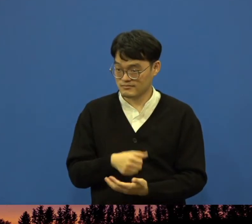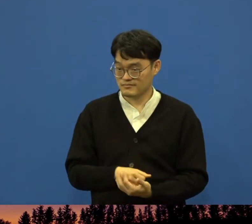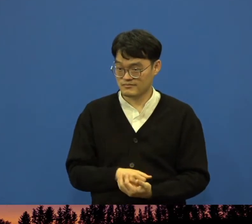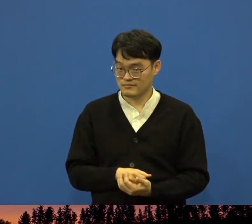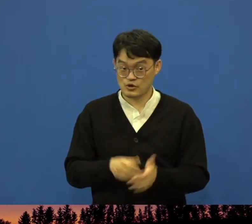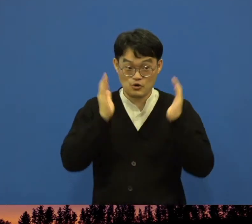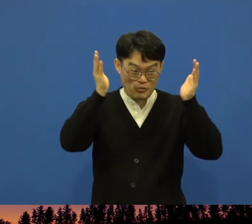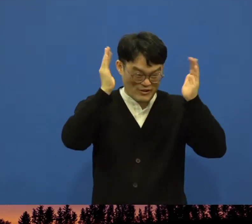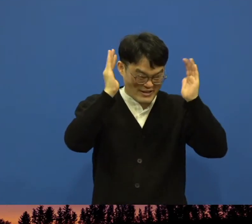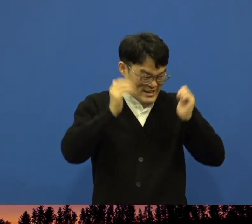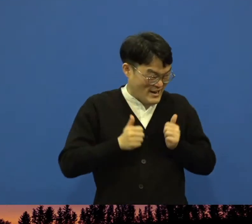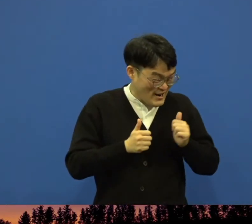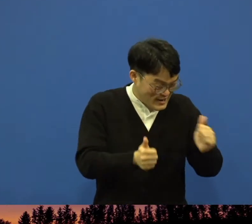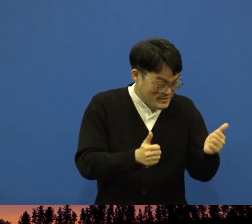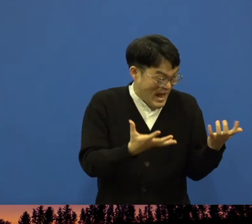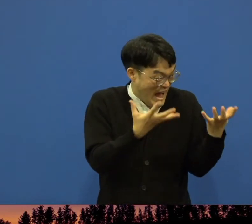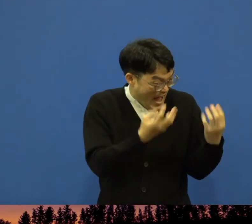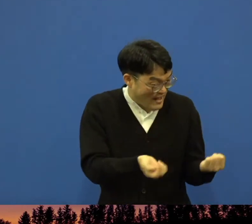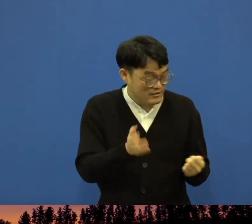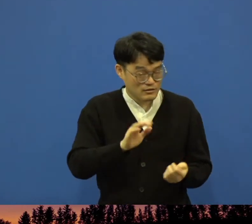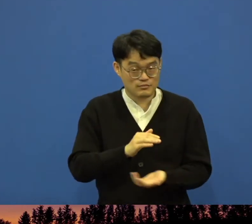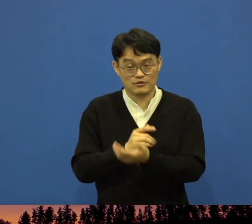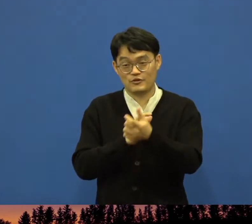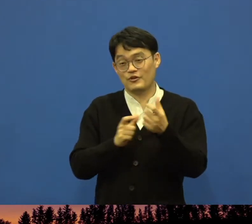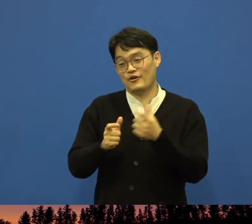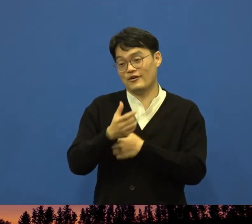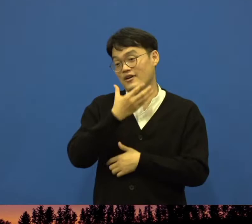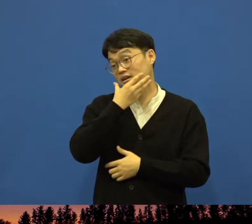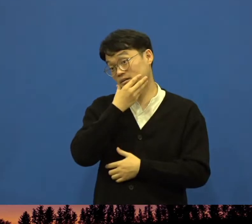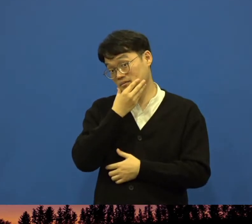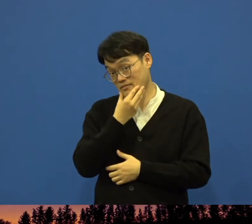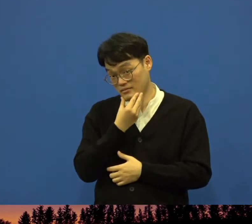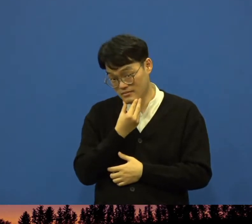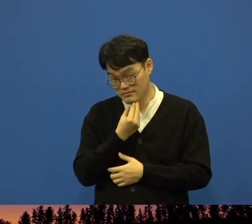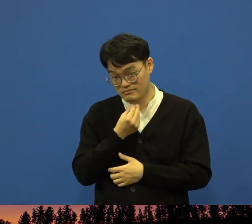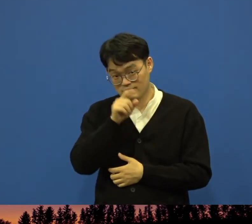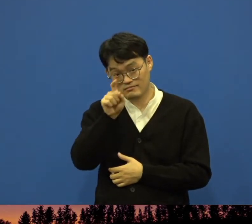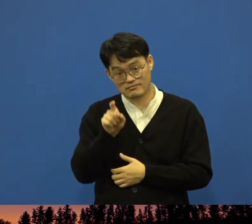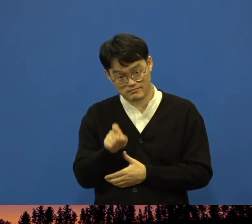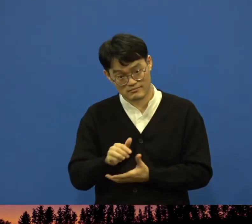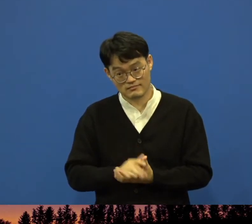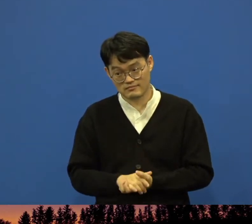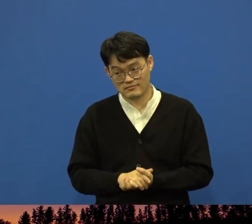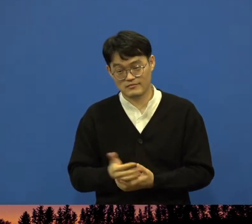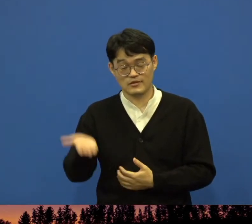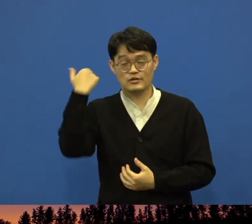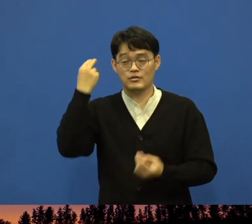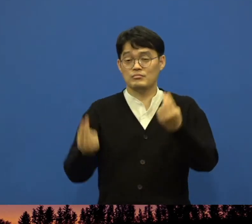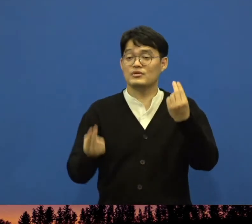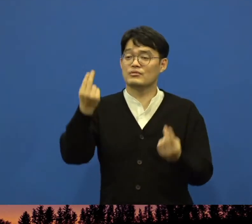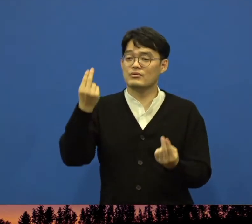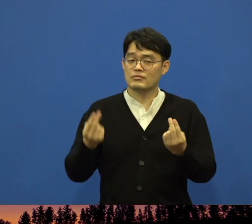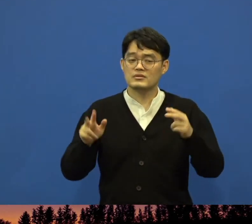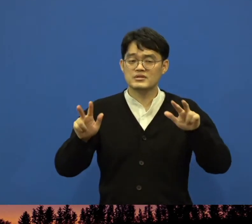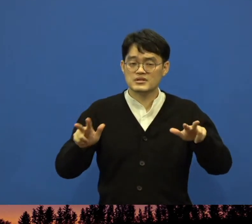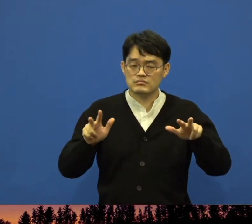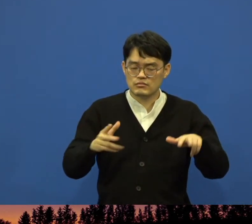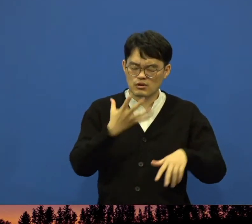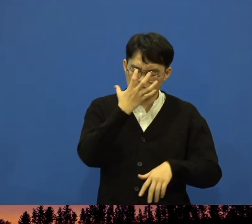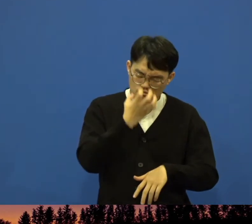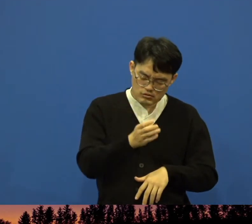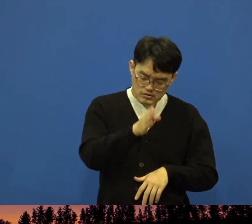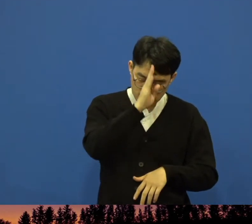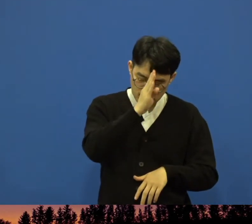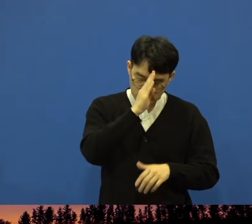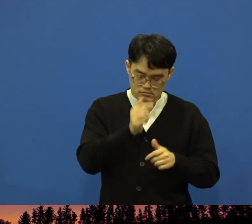행복해졌느냐? 이전보다 더 나아졌느냐, 삶이? 이전보다 우울증은 더 늘어났어요. 여러분